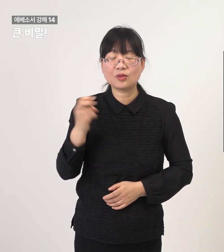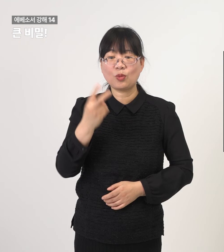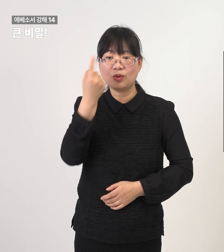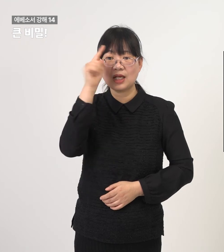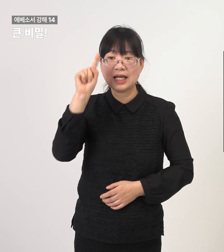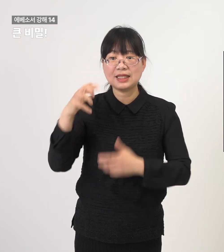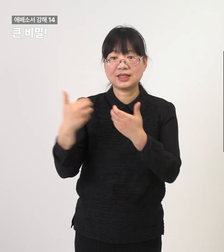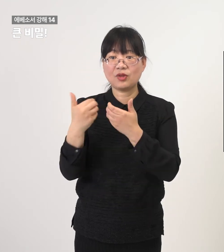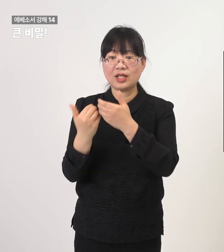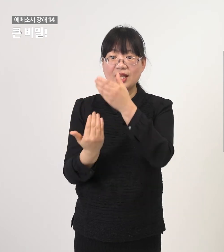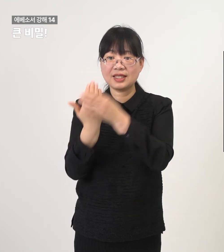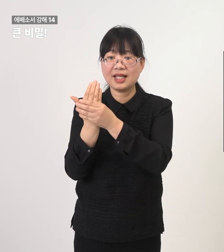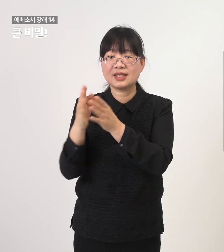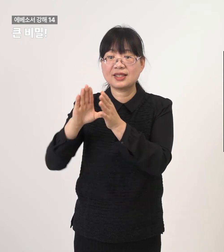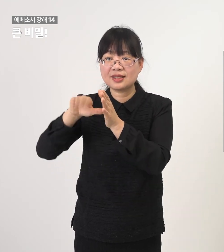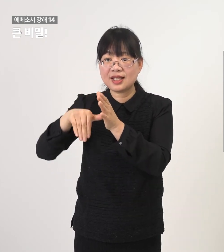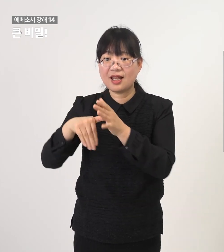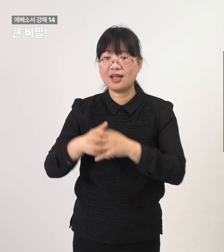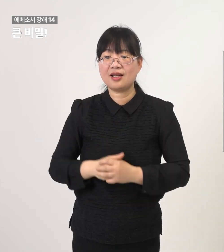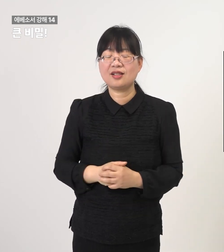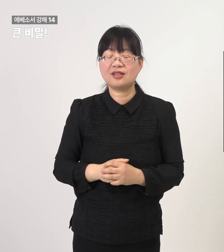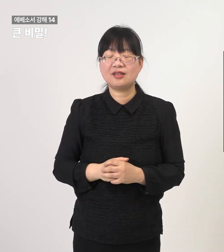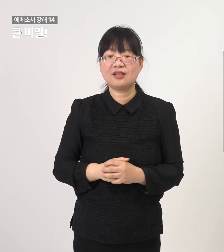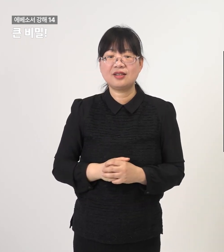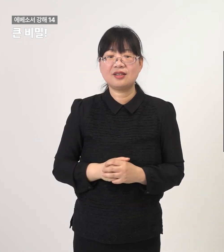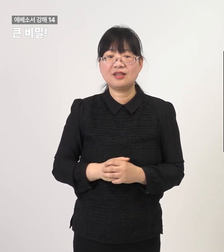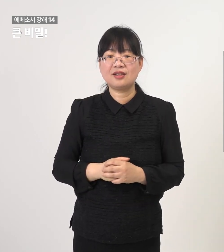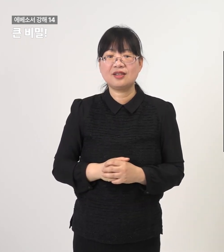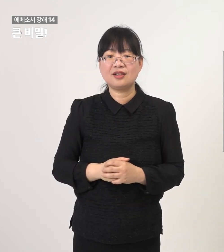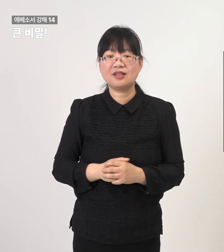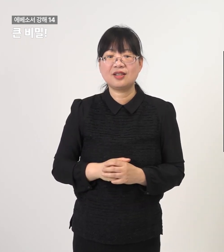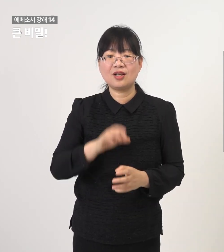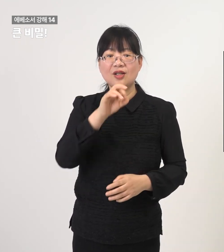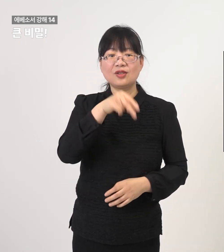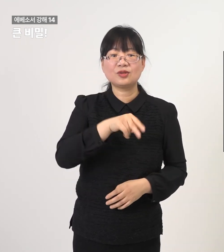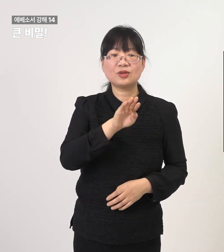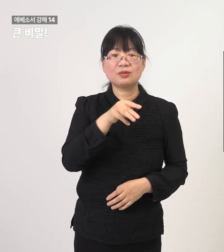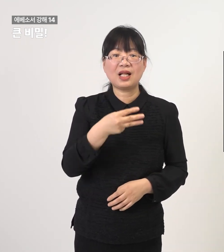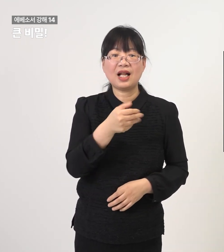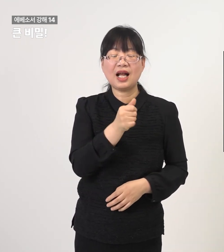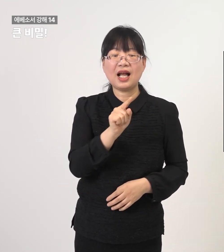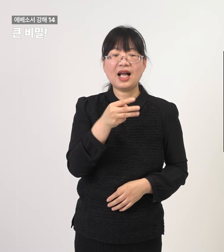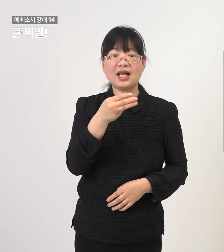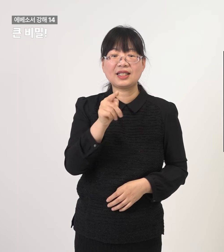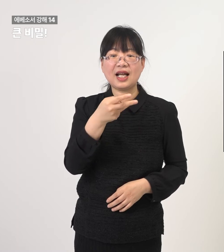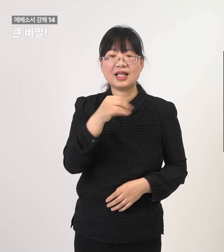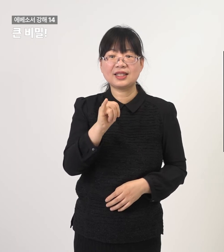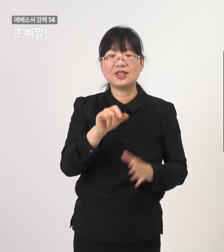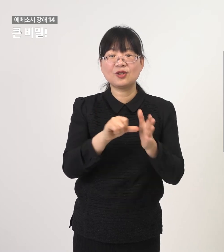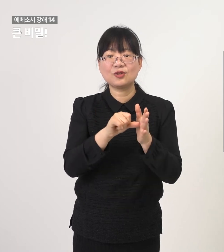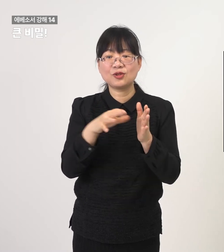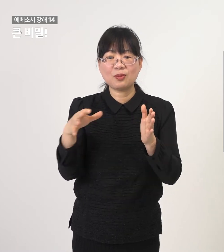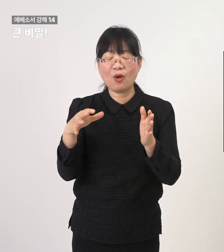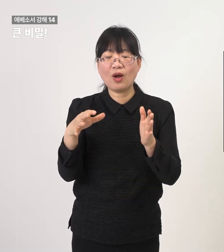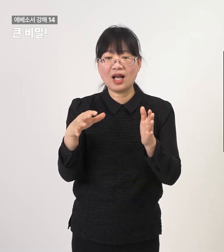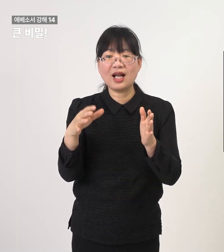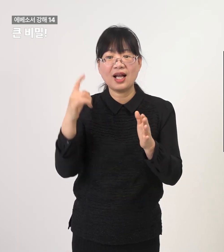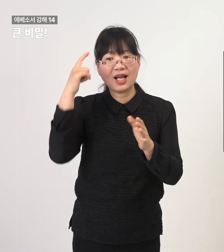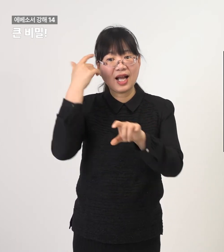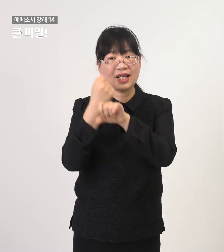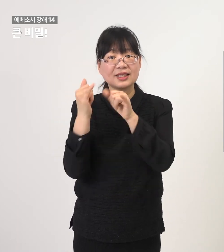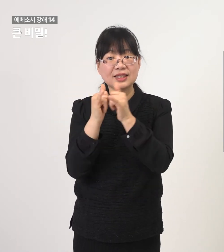전쟁이 발발됐을 때 그 유발 하랄이라는 유명한 학자 있죠. 젊은 분인데